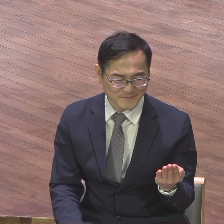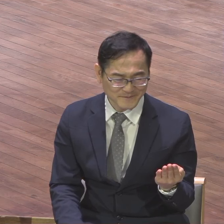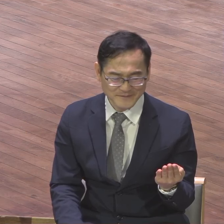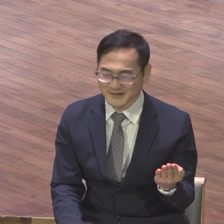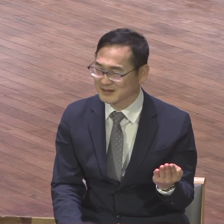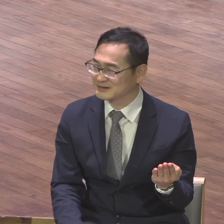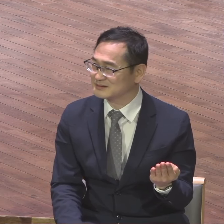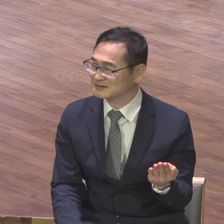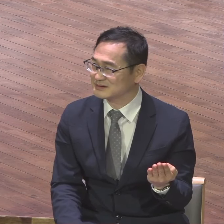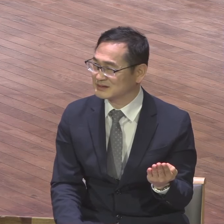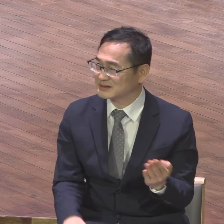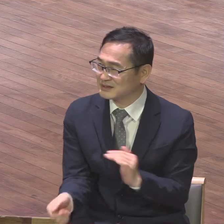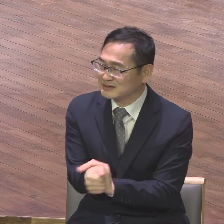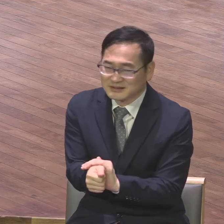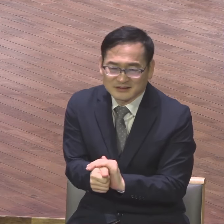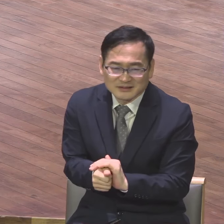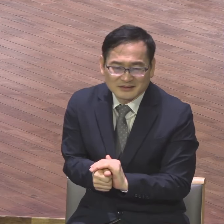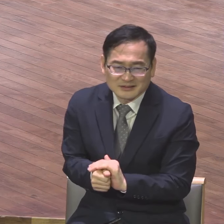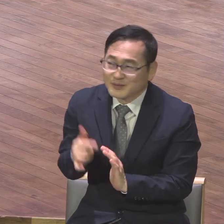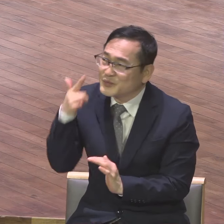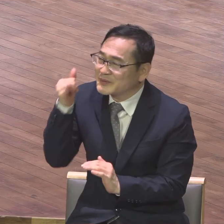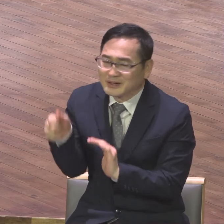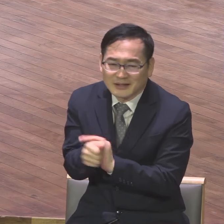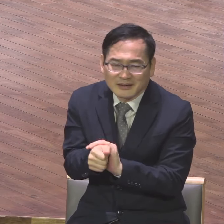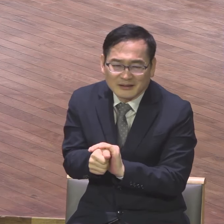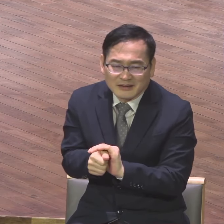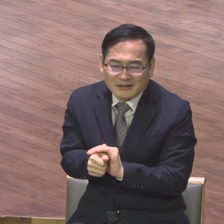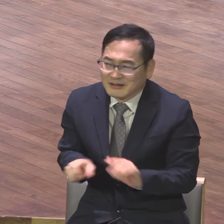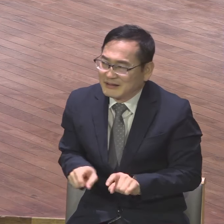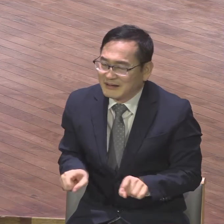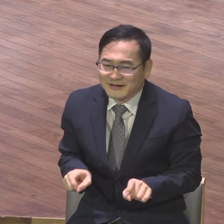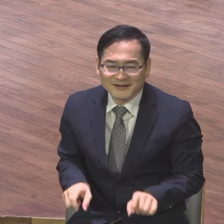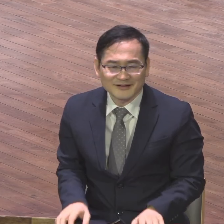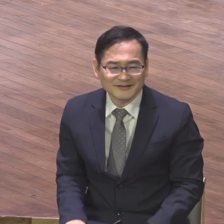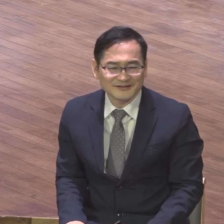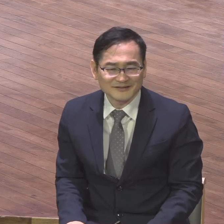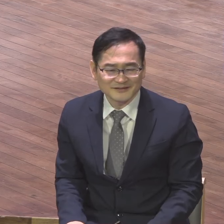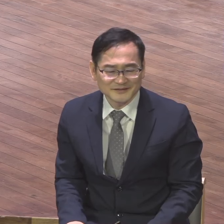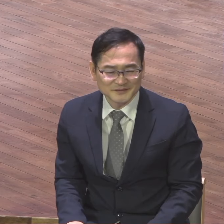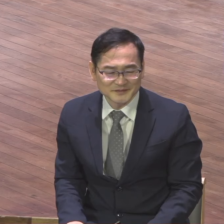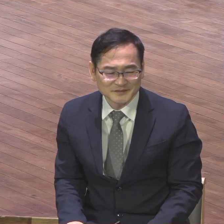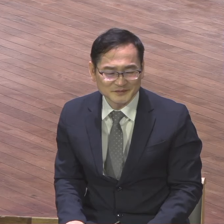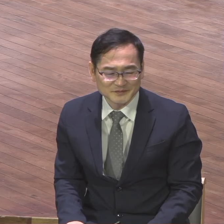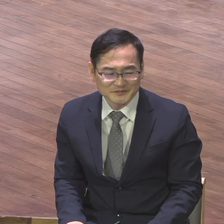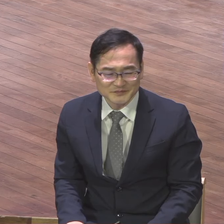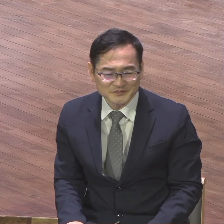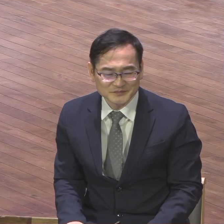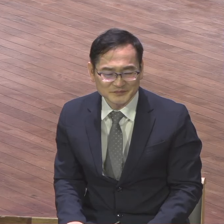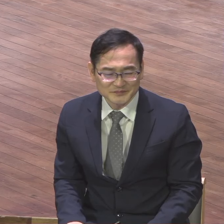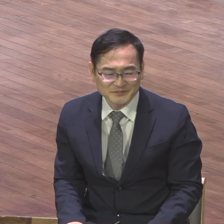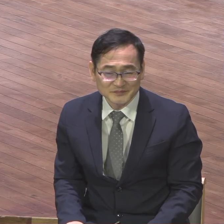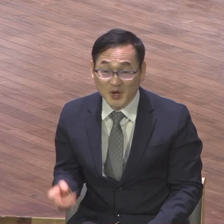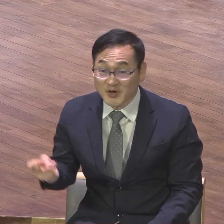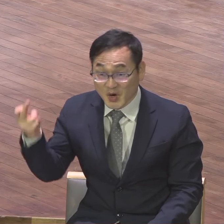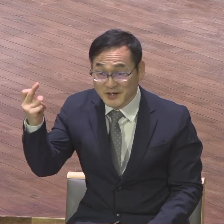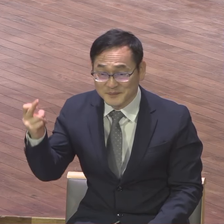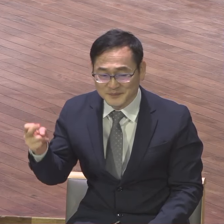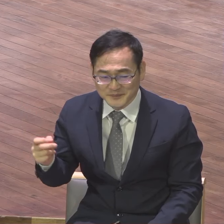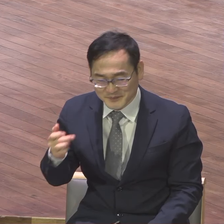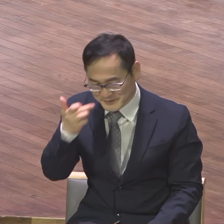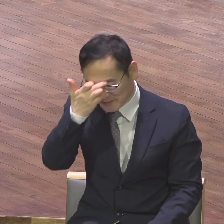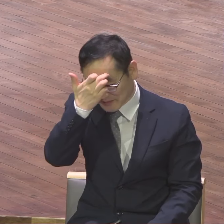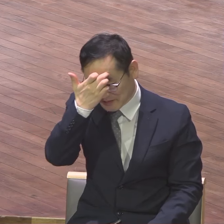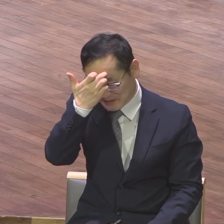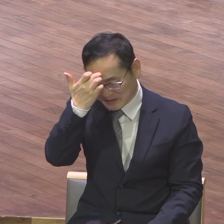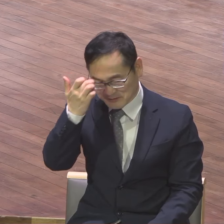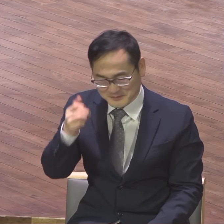나오면 벌벌 떠는 거예요. 저는 우리 형님이 또 서울에서 여학 중에 있으니까 내려온다. 방학 때 미리 내려와. 미리 일찍 오는가 봐. 대학